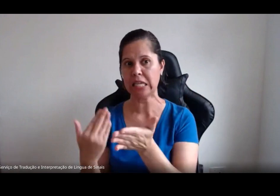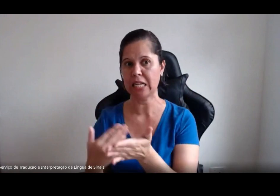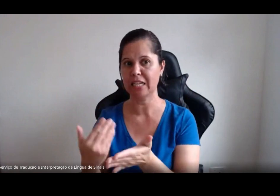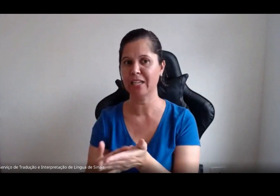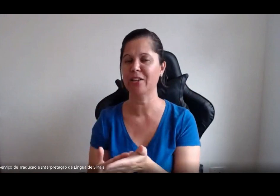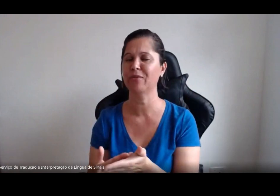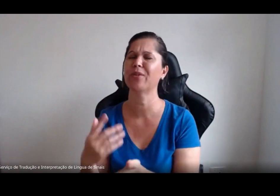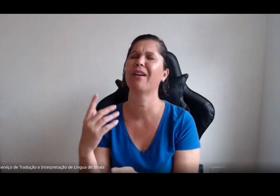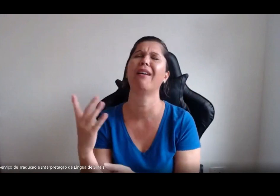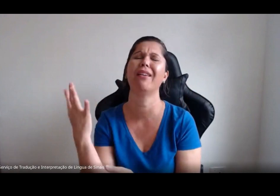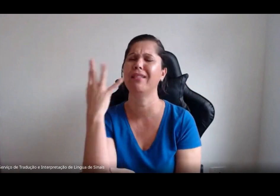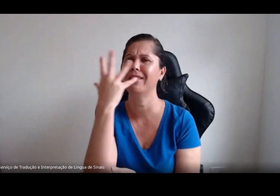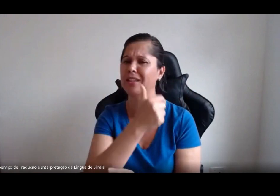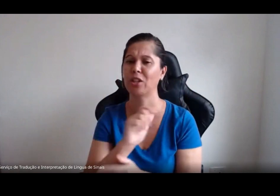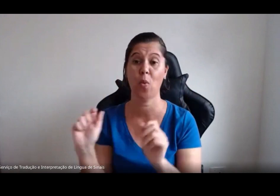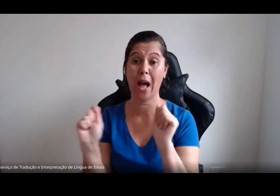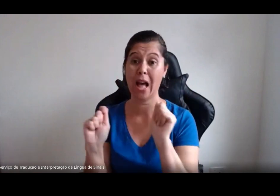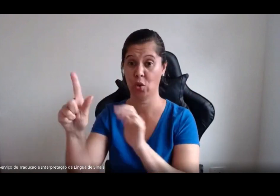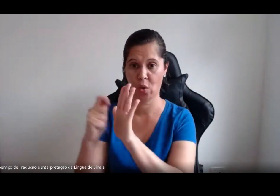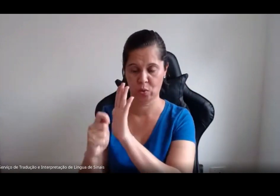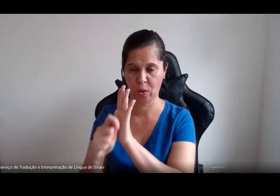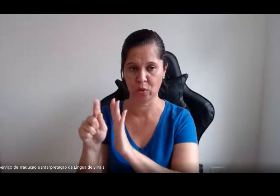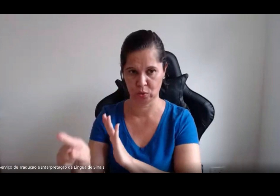E nesse livro, eu adoro Bourdieu,